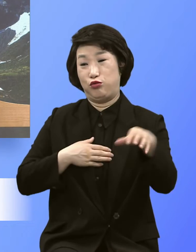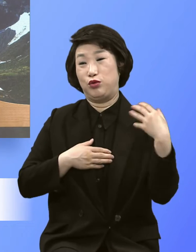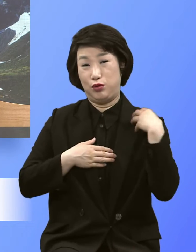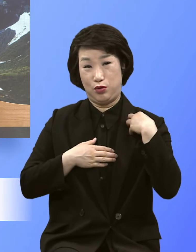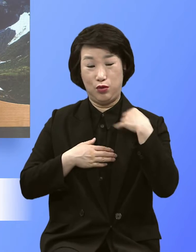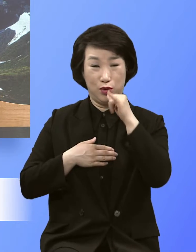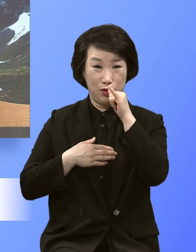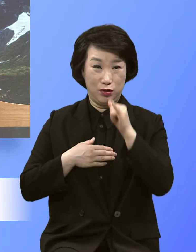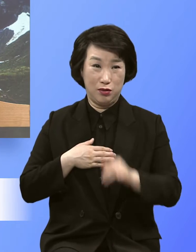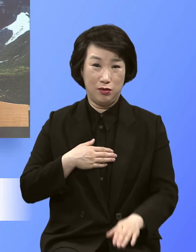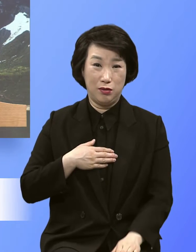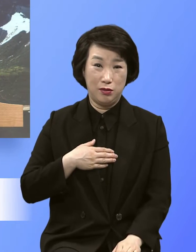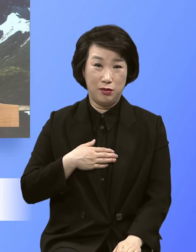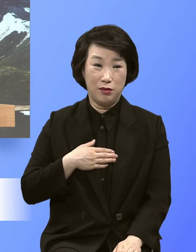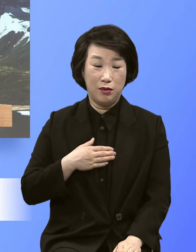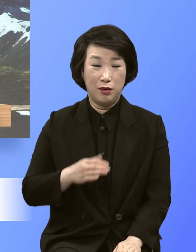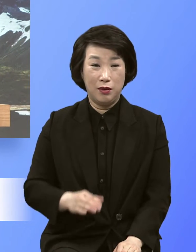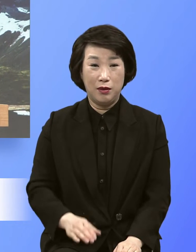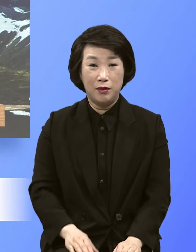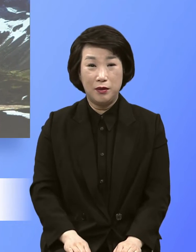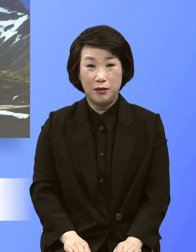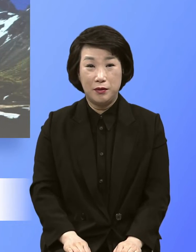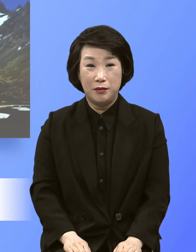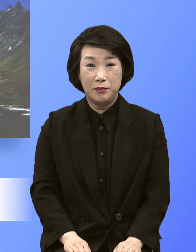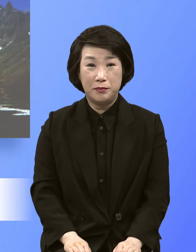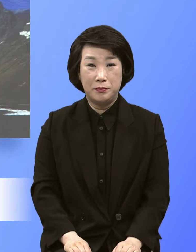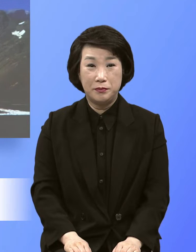된다. 자,